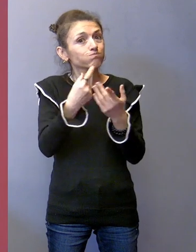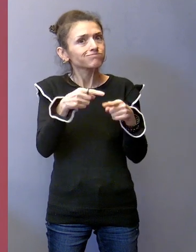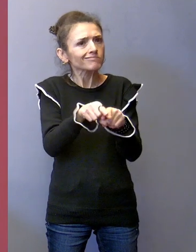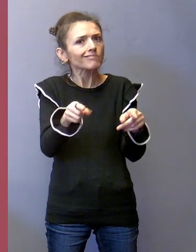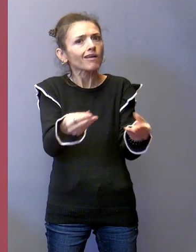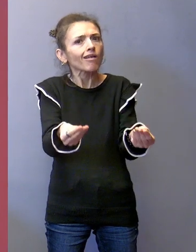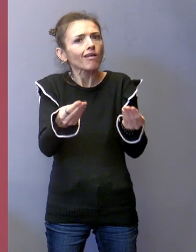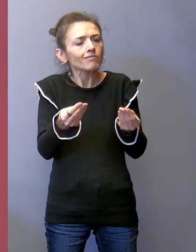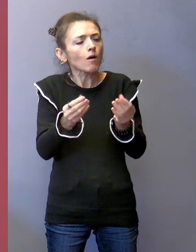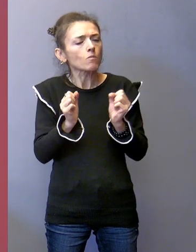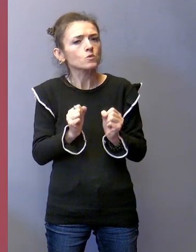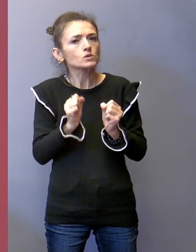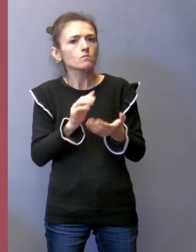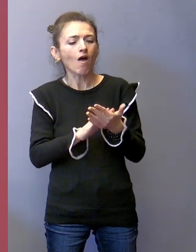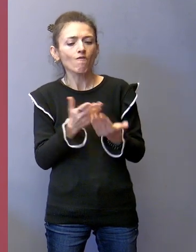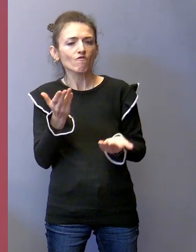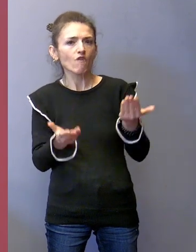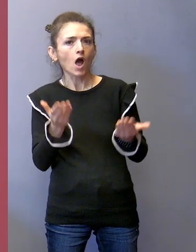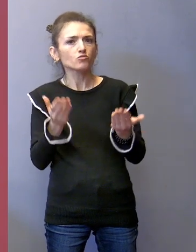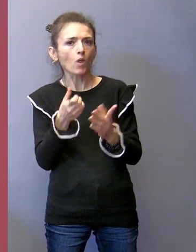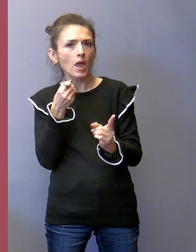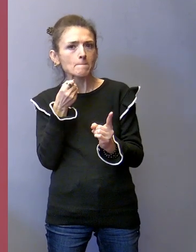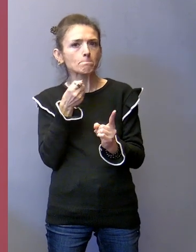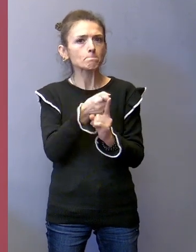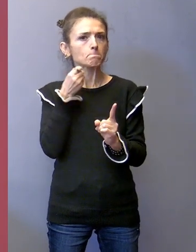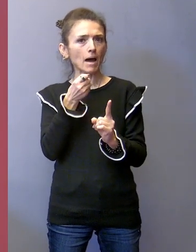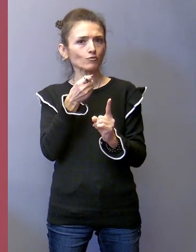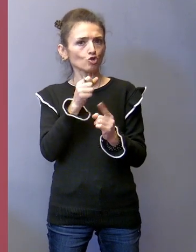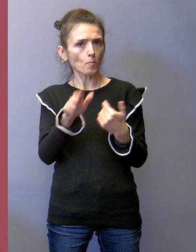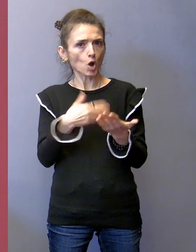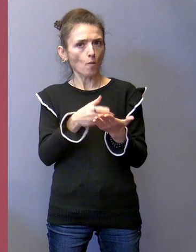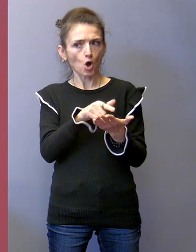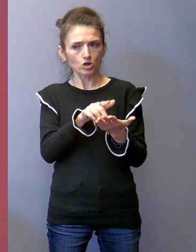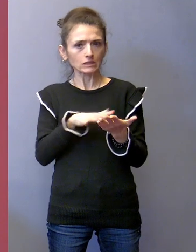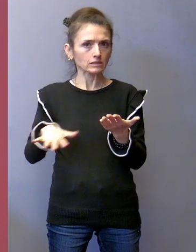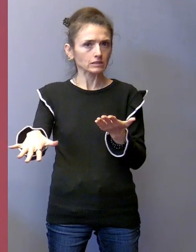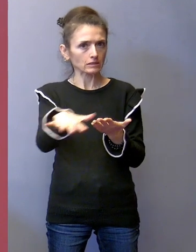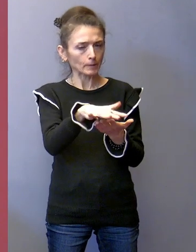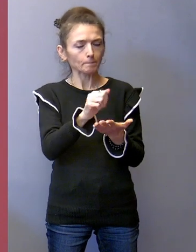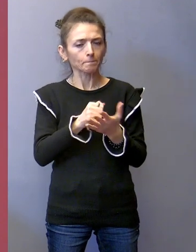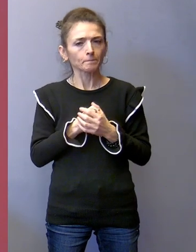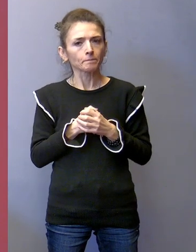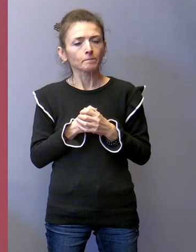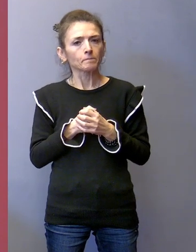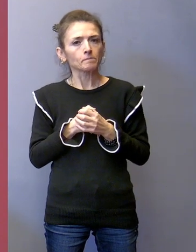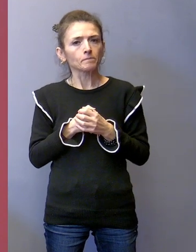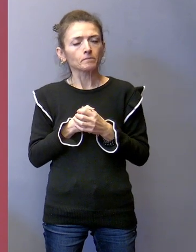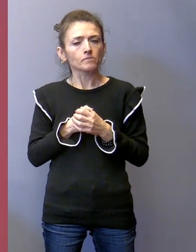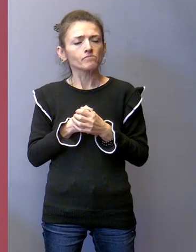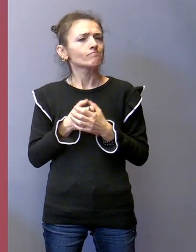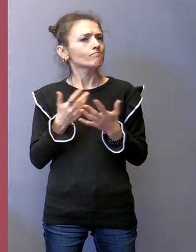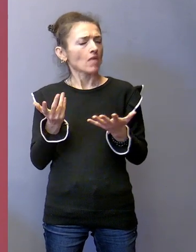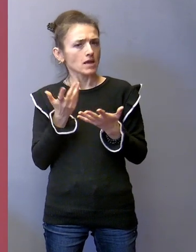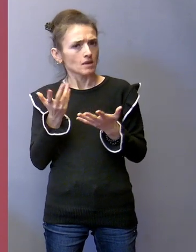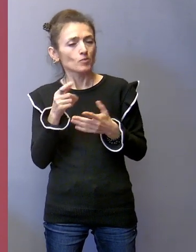reale valutazione del dell'impatto che può avere questa proposta Mi spiego meglio è